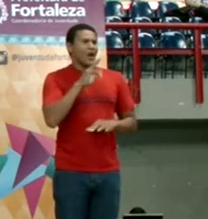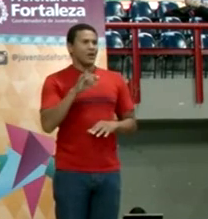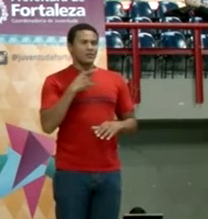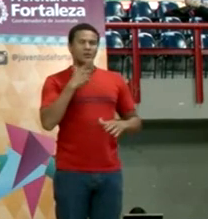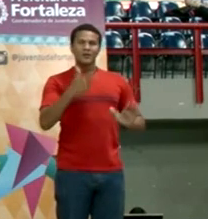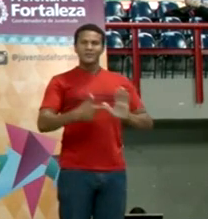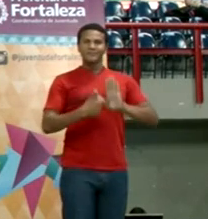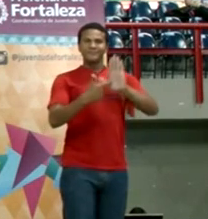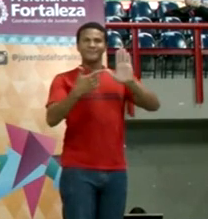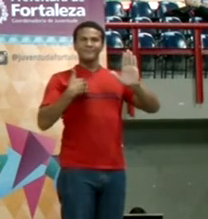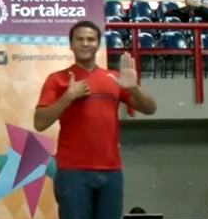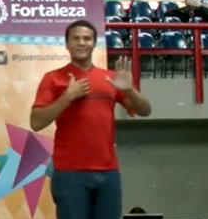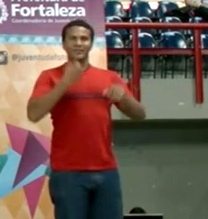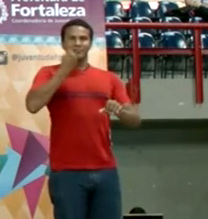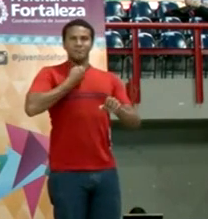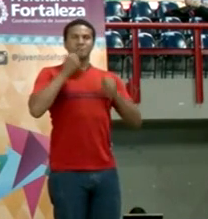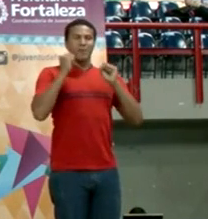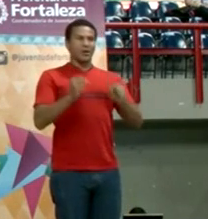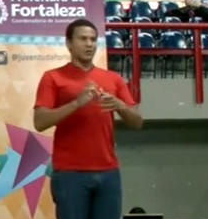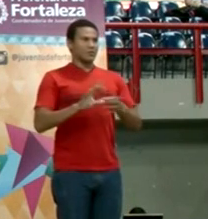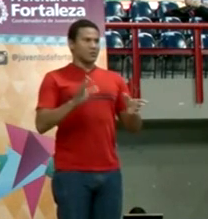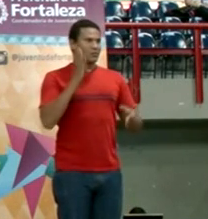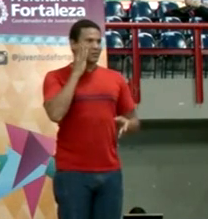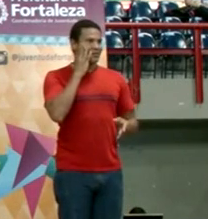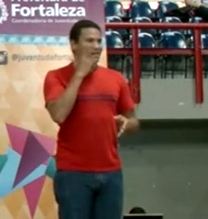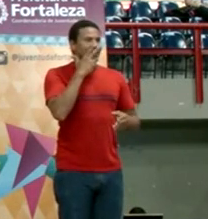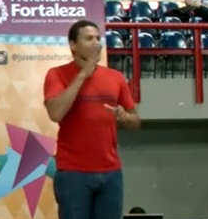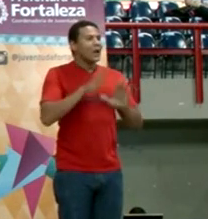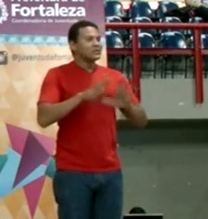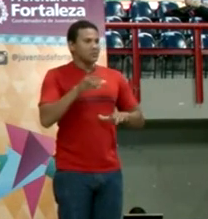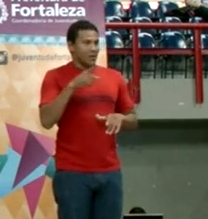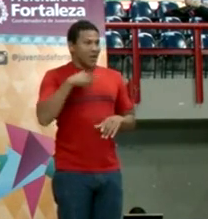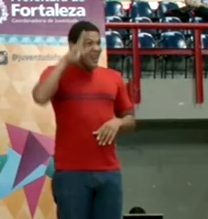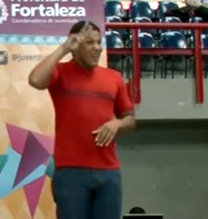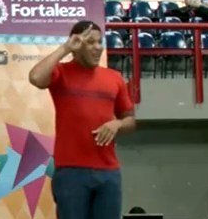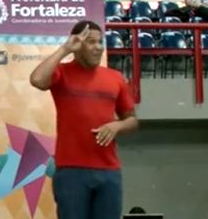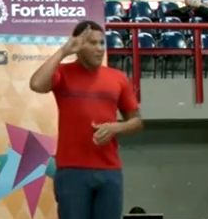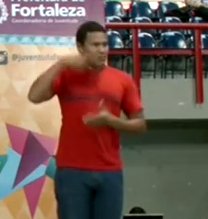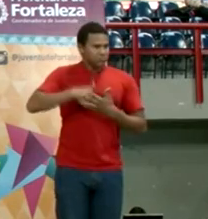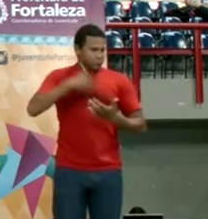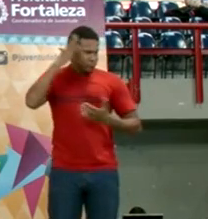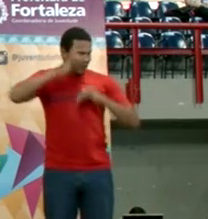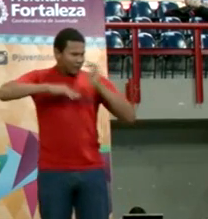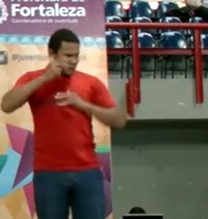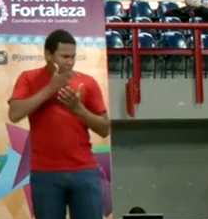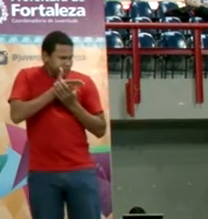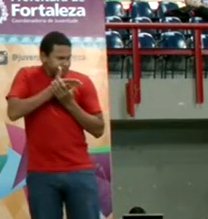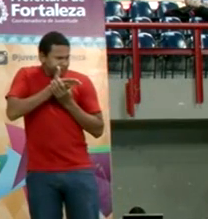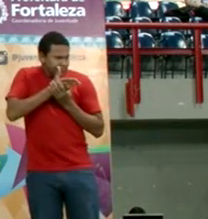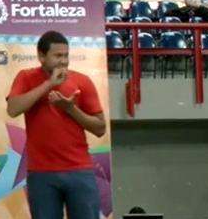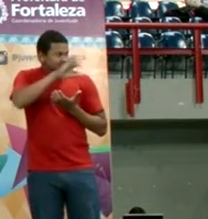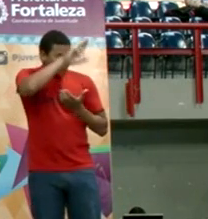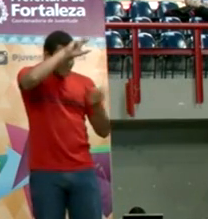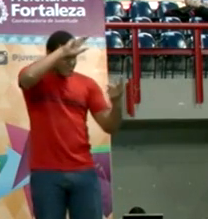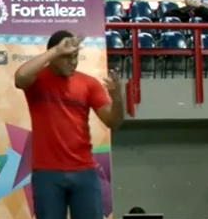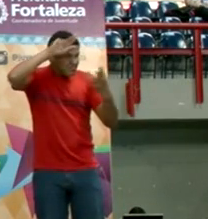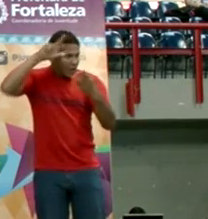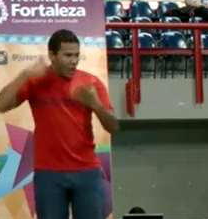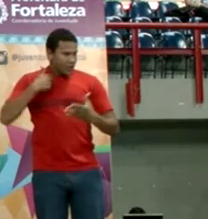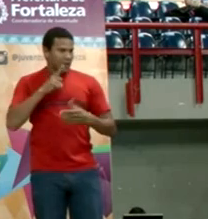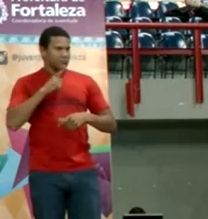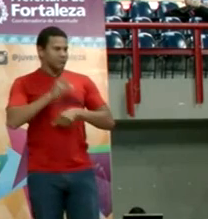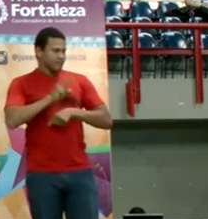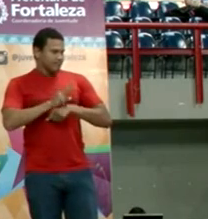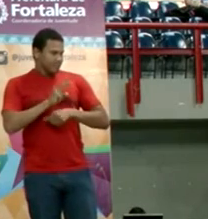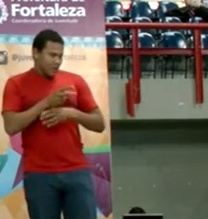o assassino. Um dos terroristas, lembra do último? O que sabia atirar? Quando eles falharam, ele ficou, meu